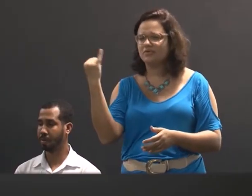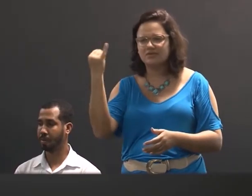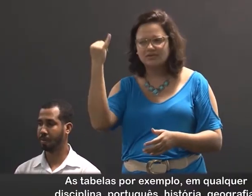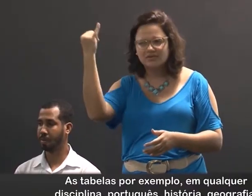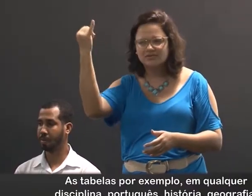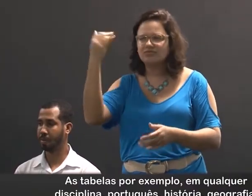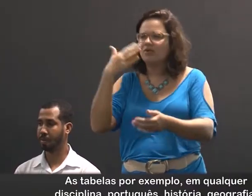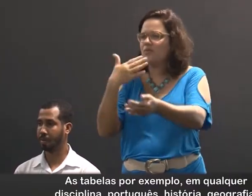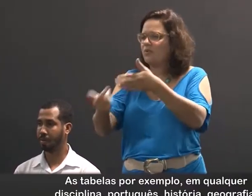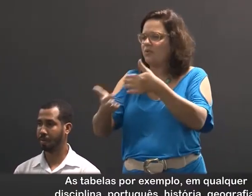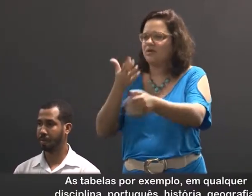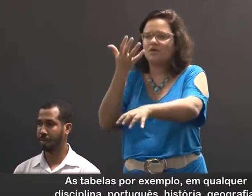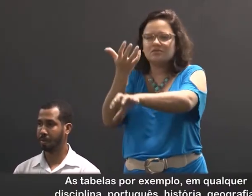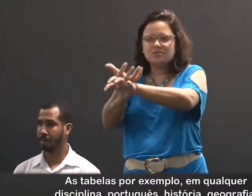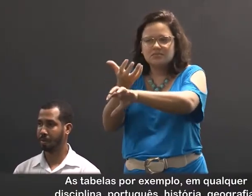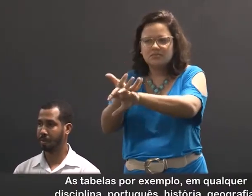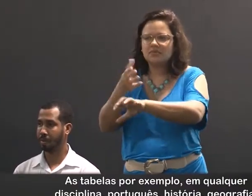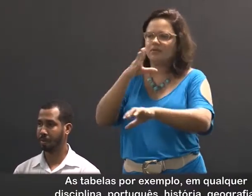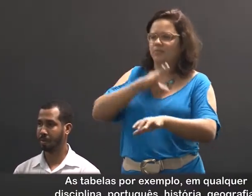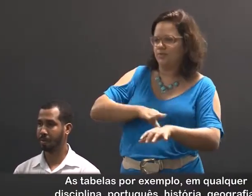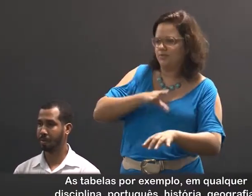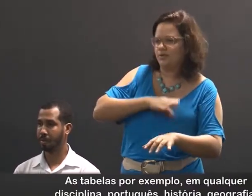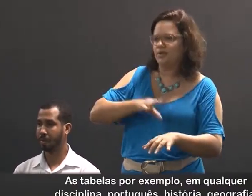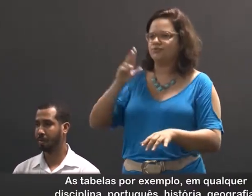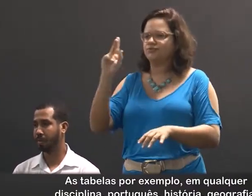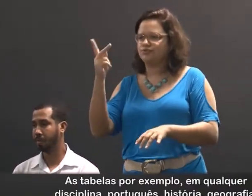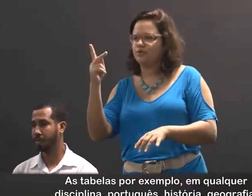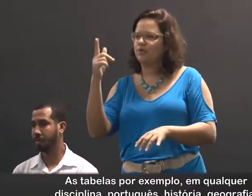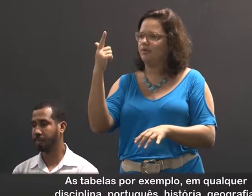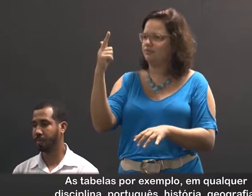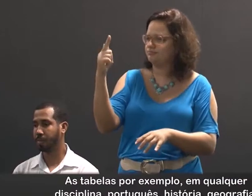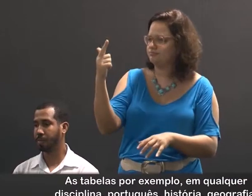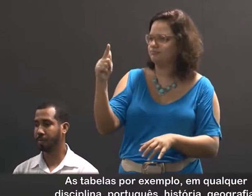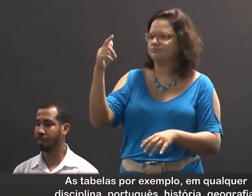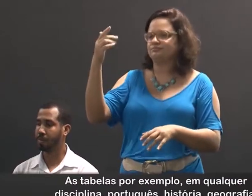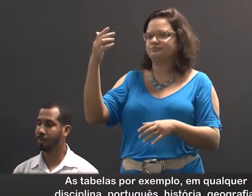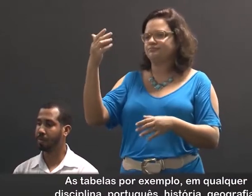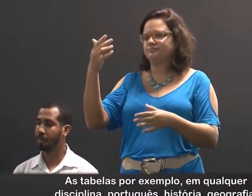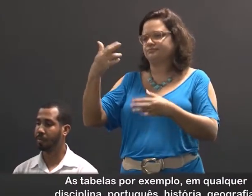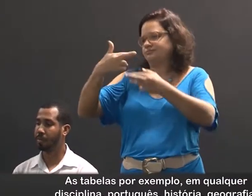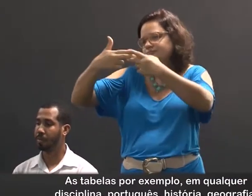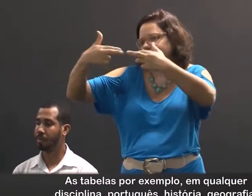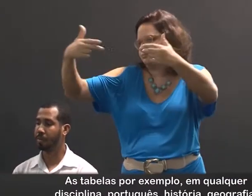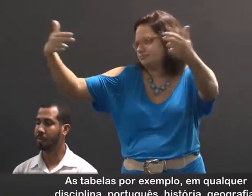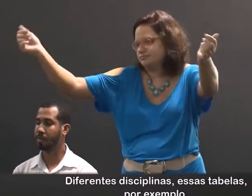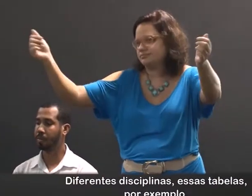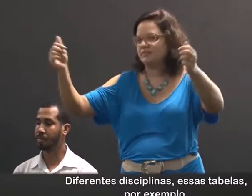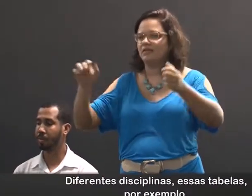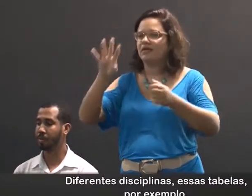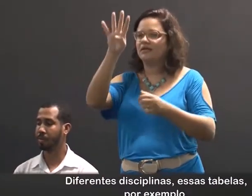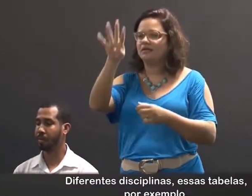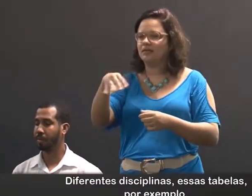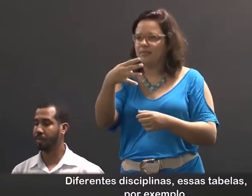As tabelas. Por exemplo, em qualquer disciplina, português, história, geografia, diferentes